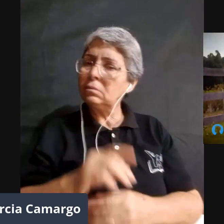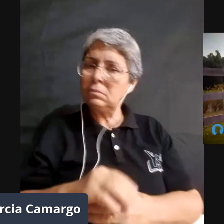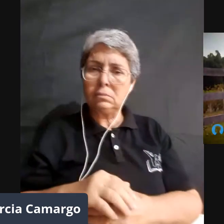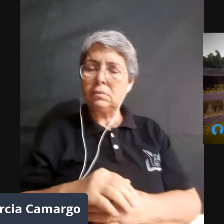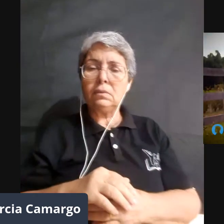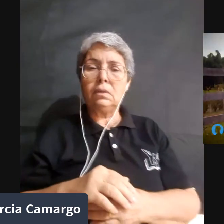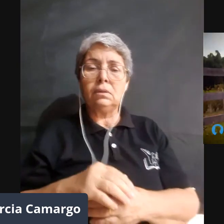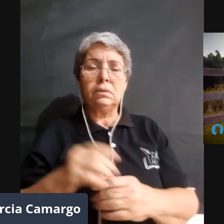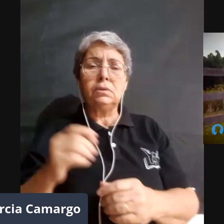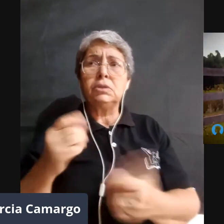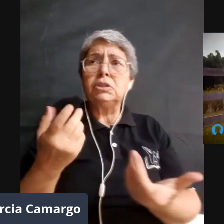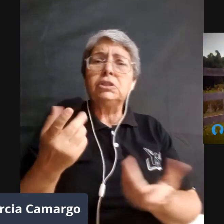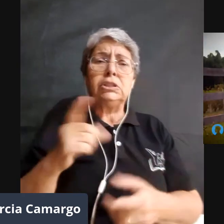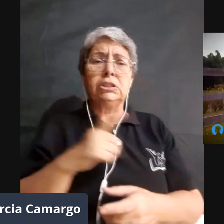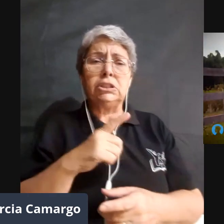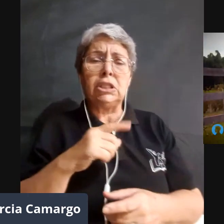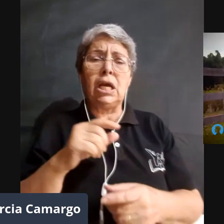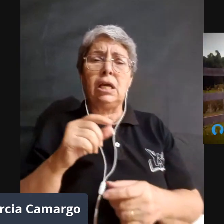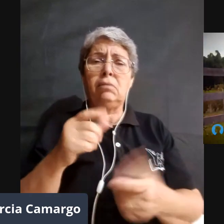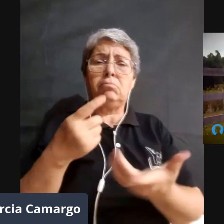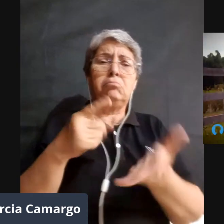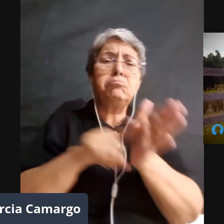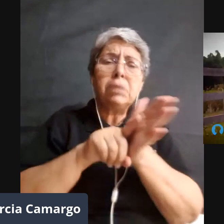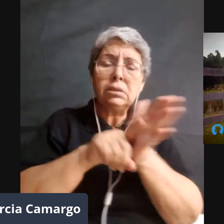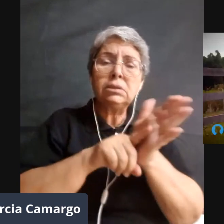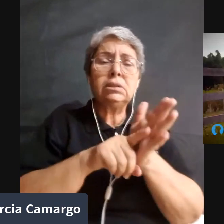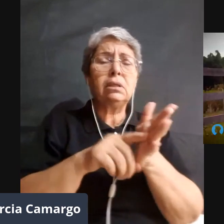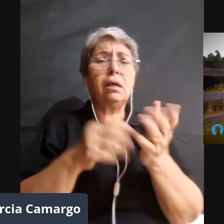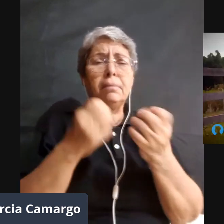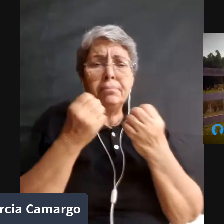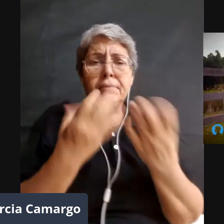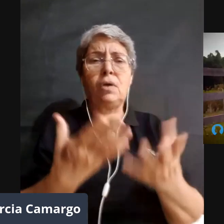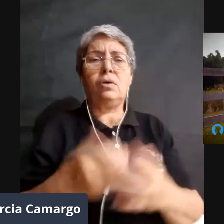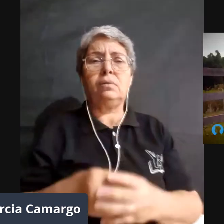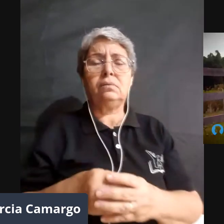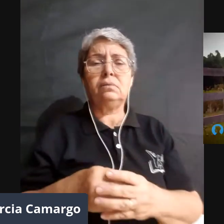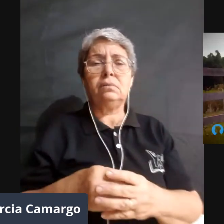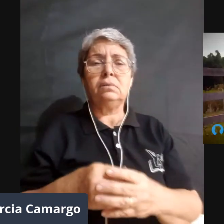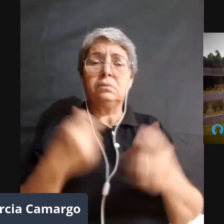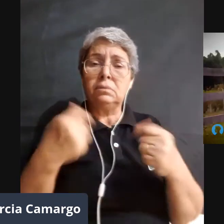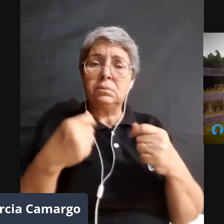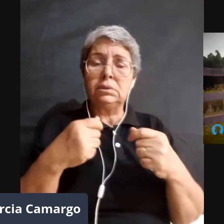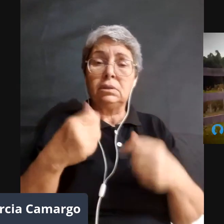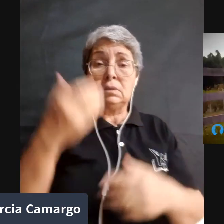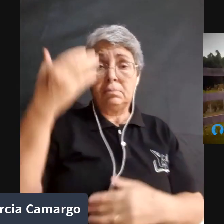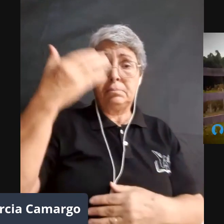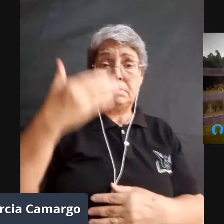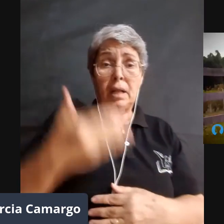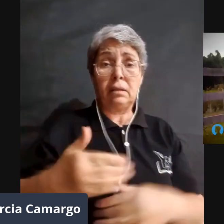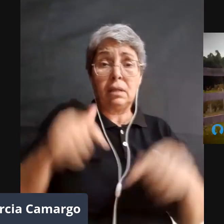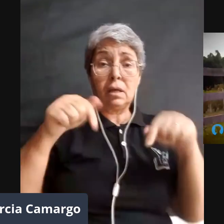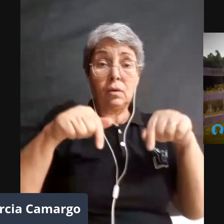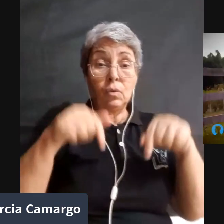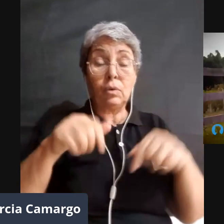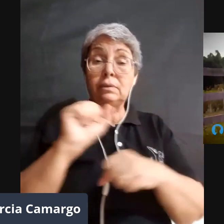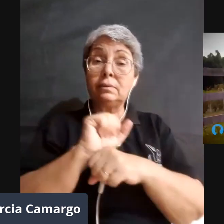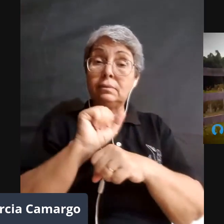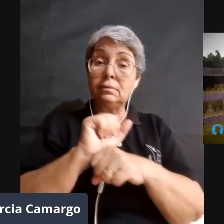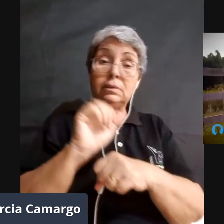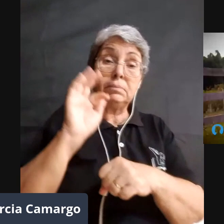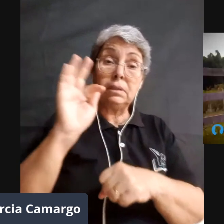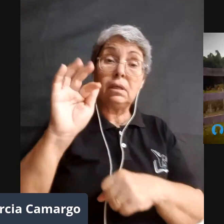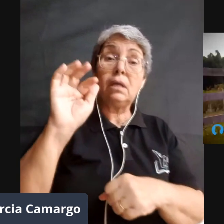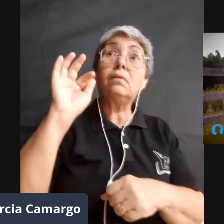respeito do passado não somente ilumina o misterioso presente, mas também transmite esperança para o desconhecido